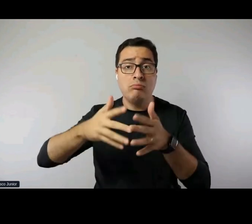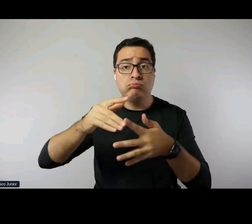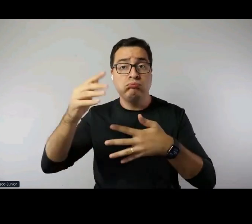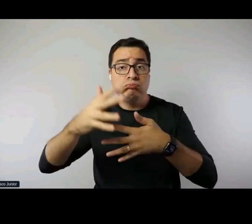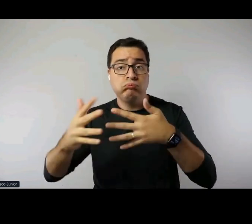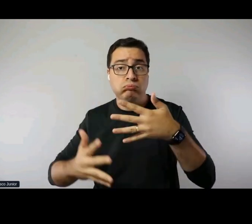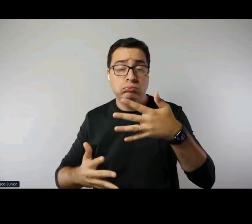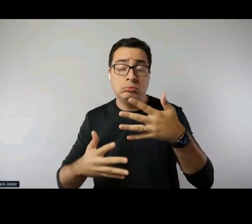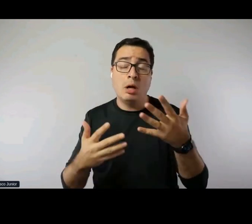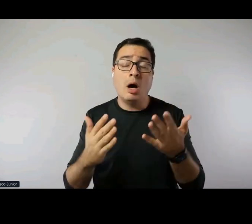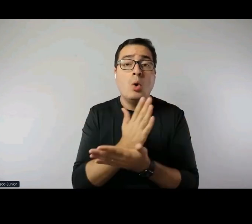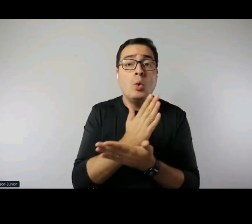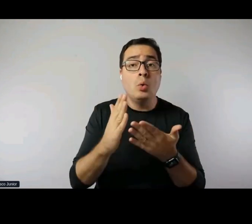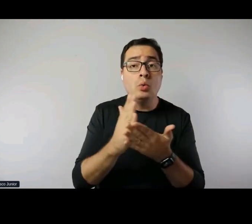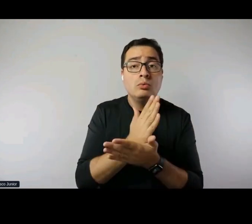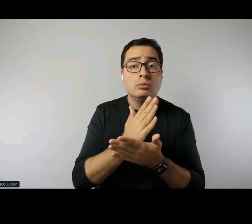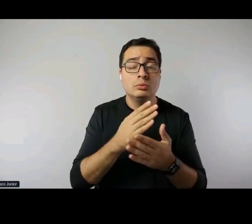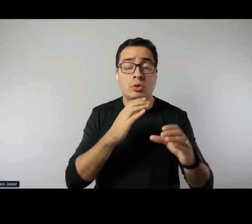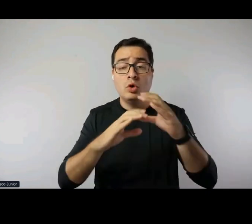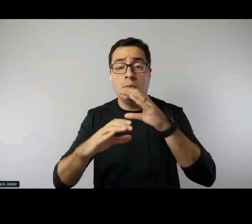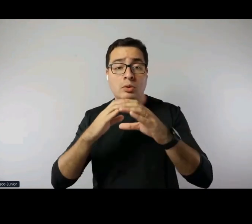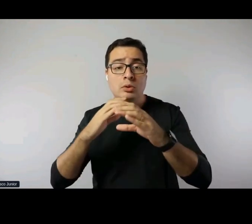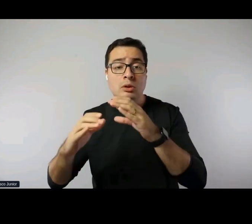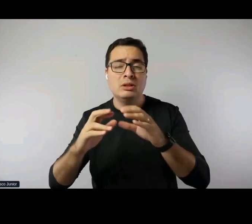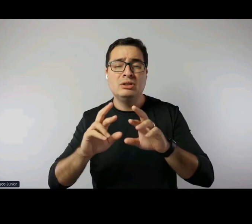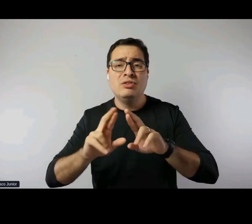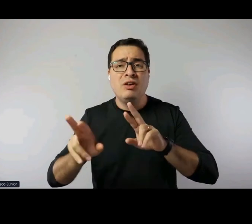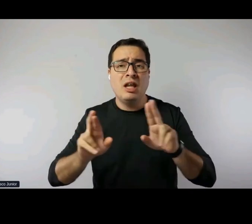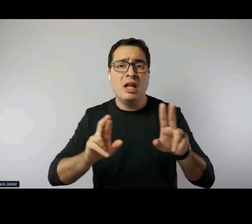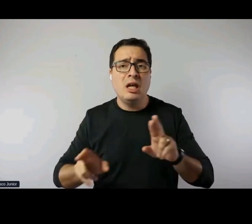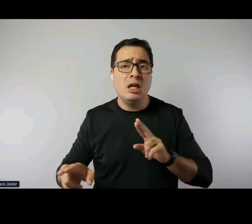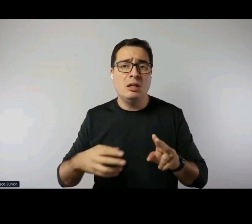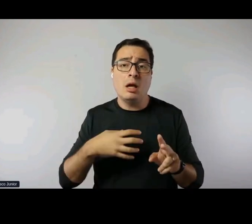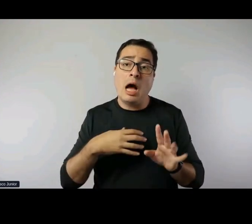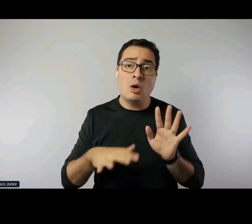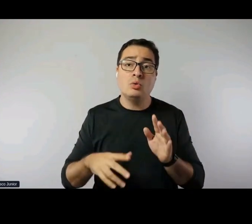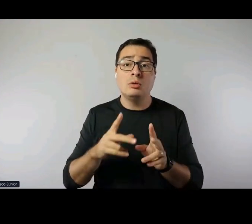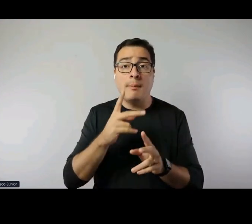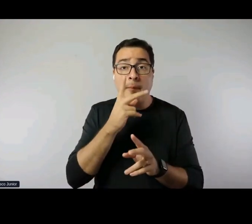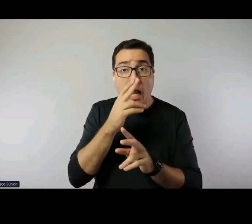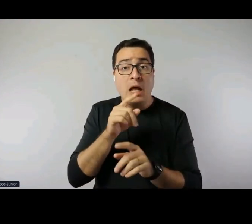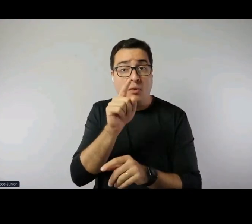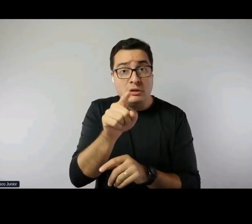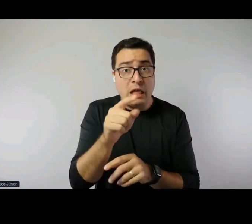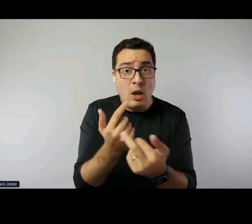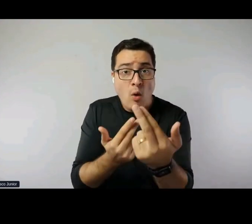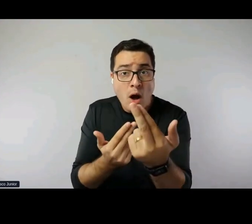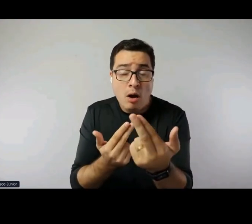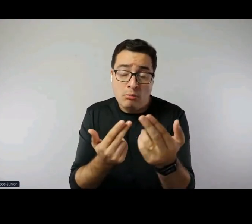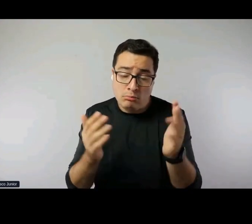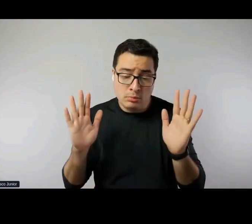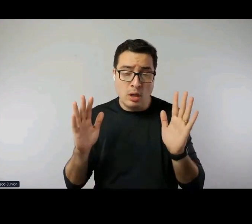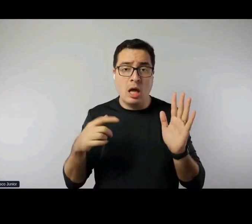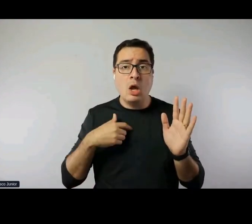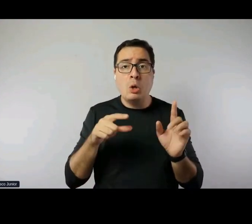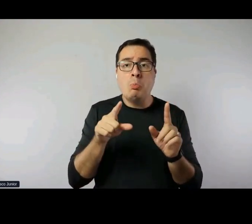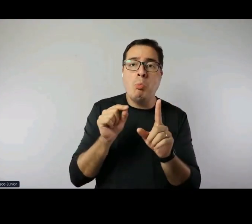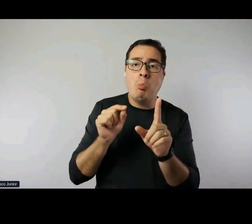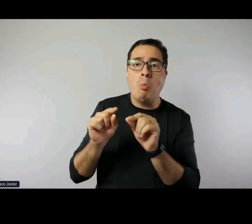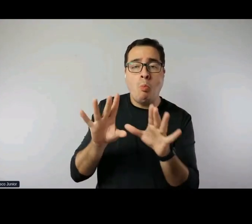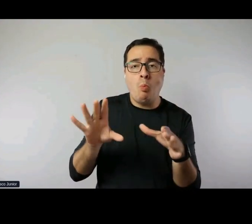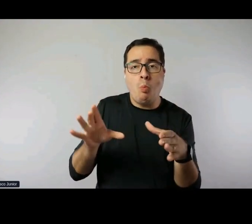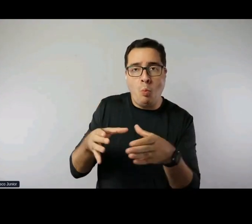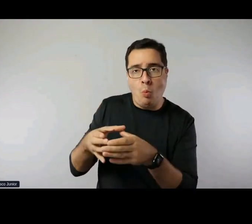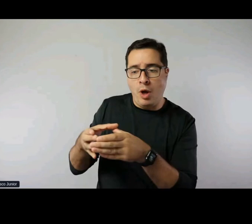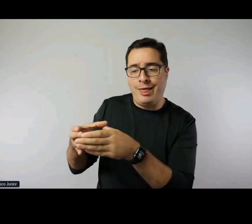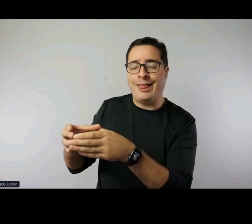se comunicam de forma bem parecida com vocês. Enfim, a gente não tem que selecionar um determinado